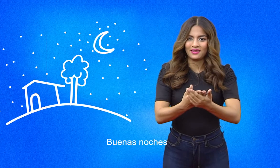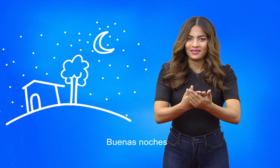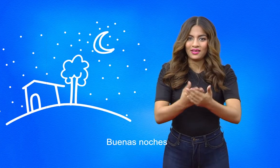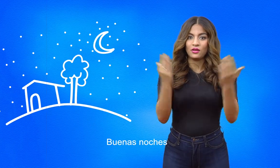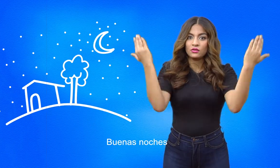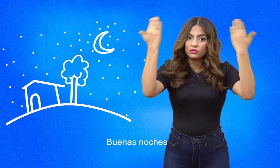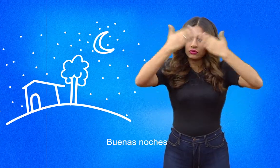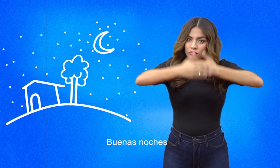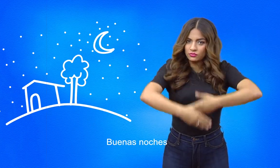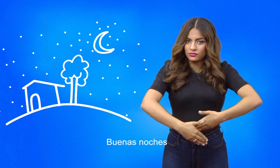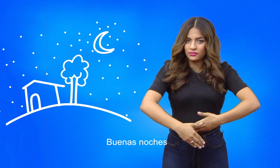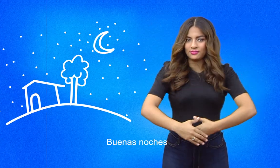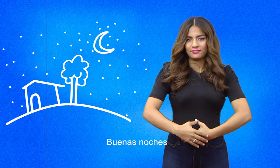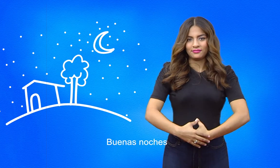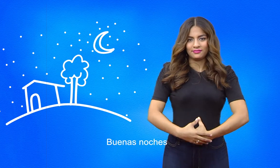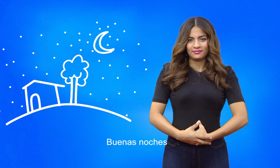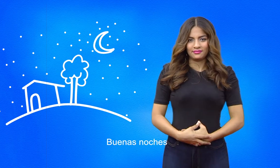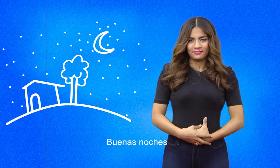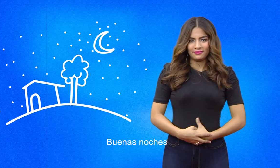Buenas noches.